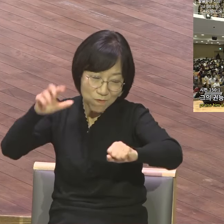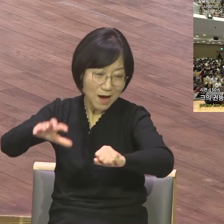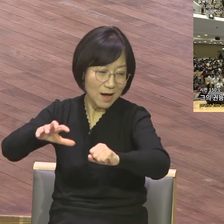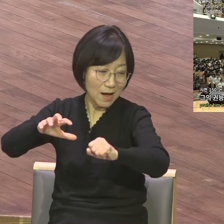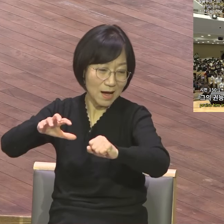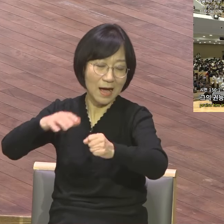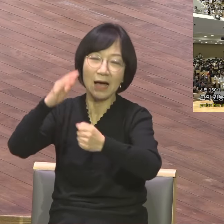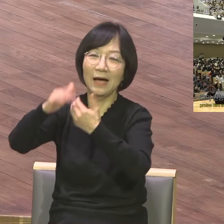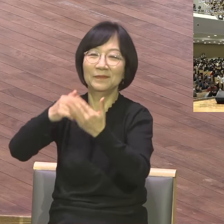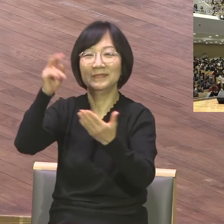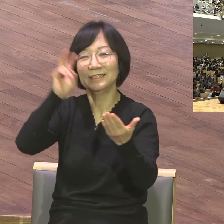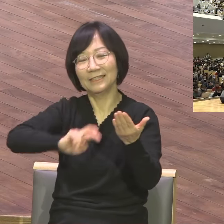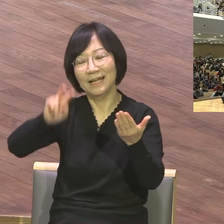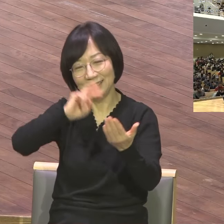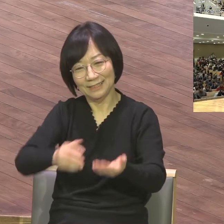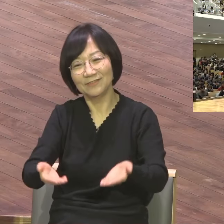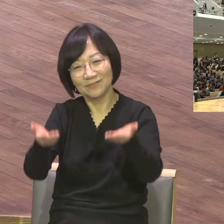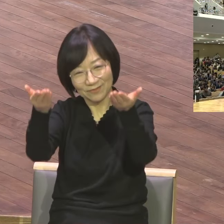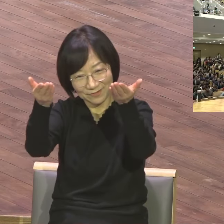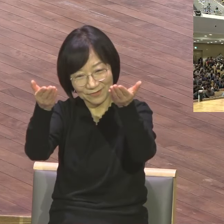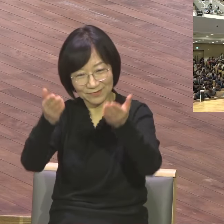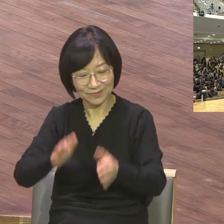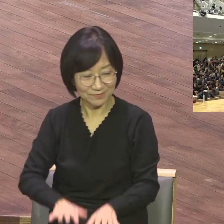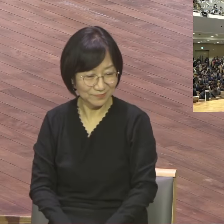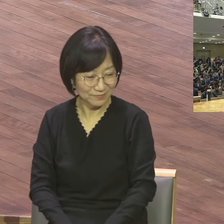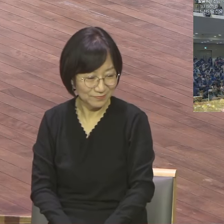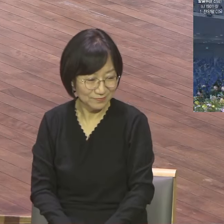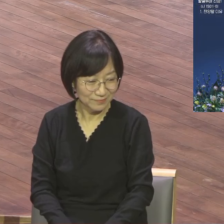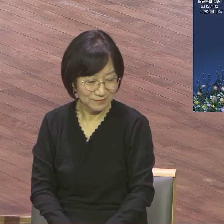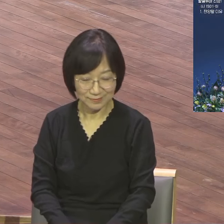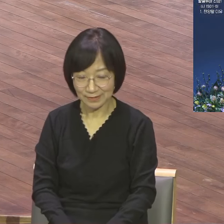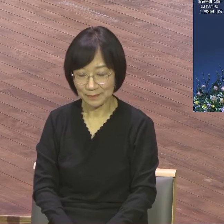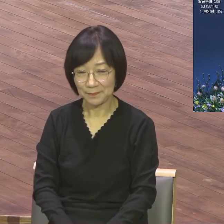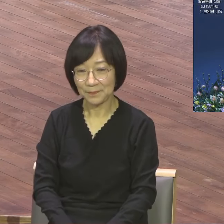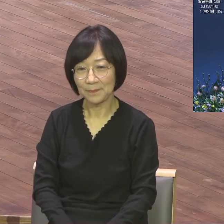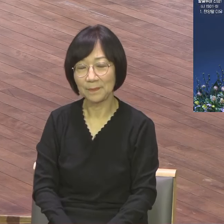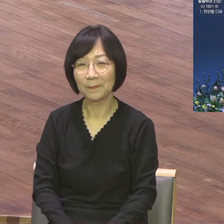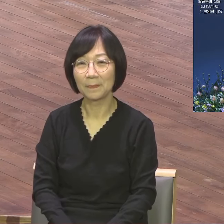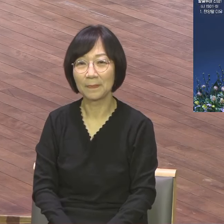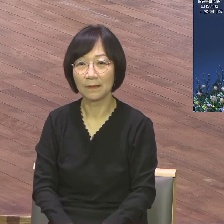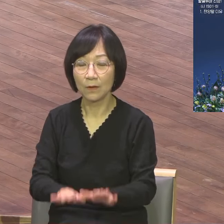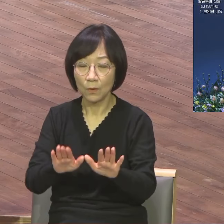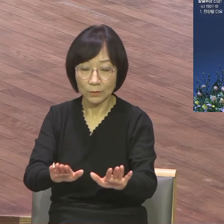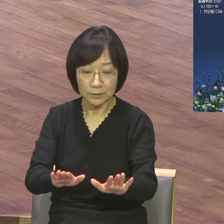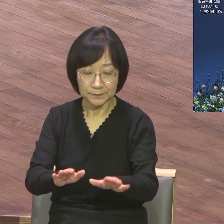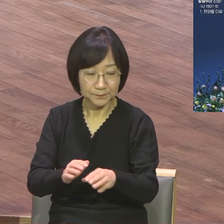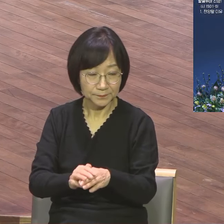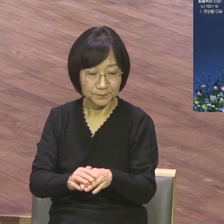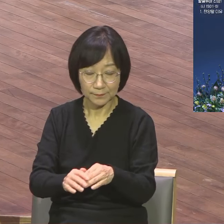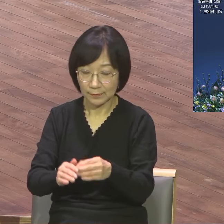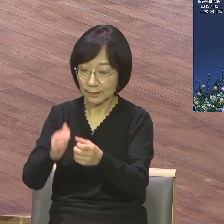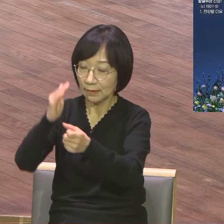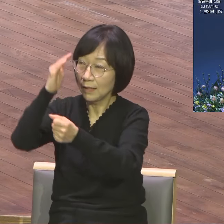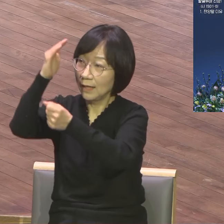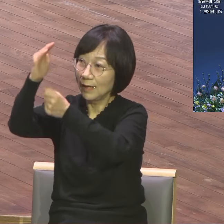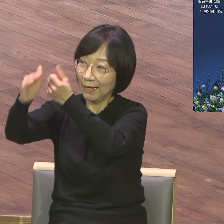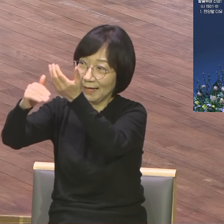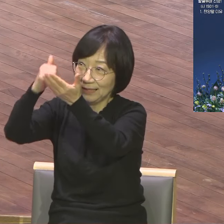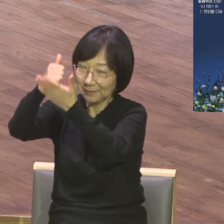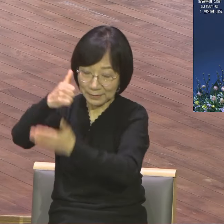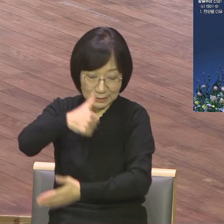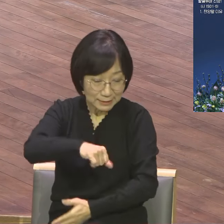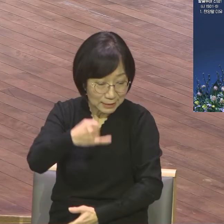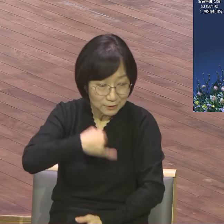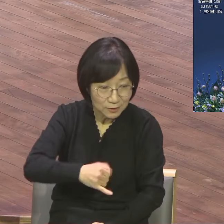찬양할지어다. 자 시편 기자는요 이 본문을 통해서 하나님의 자녀들이 그의 성소에서